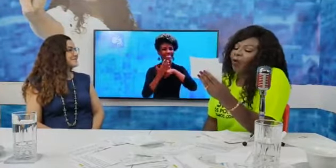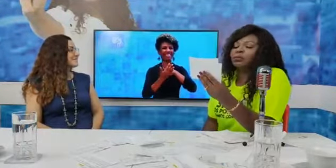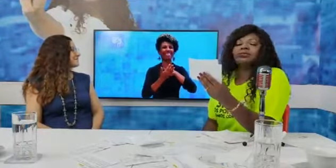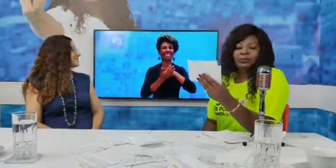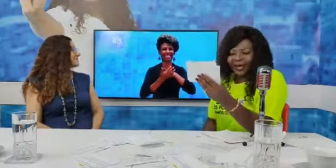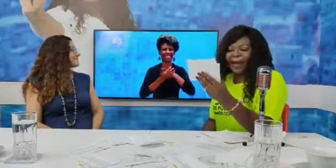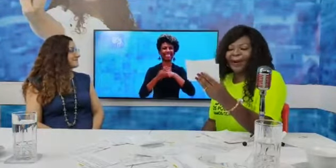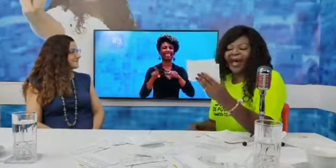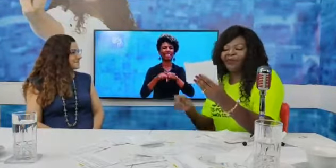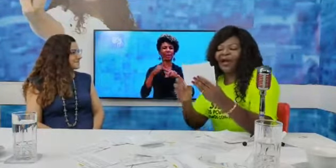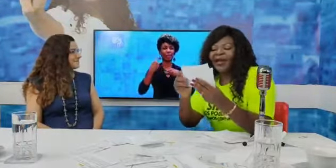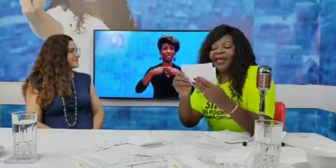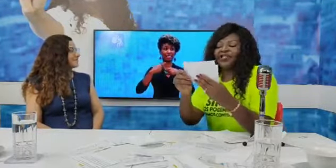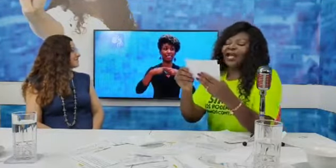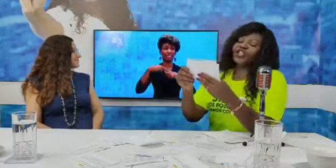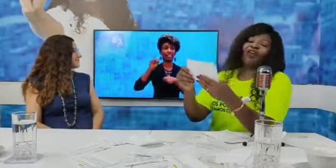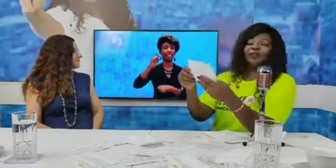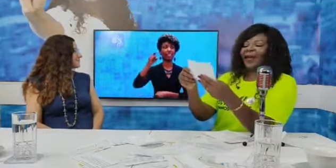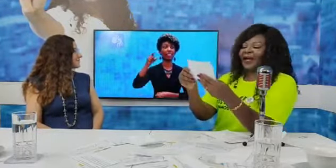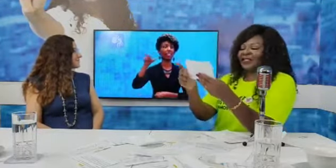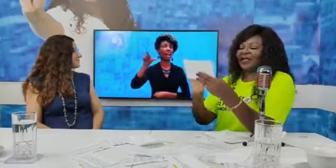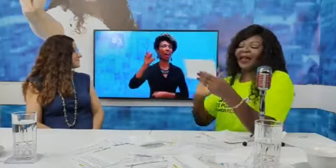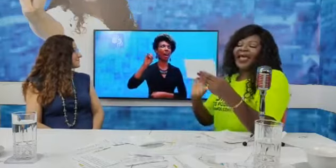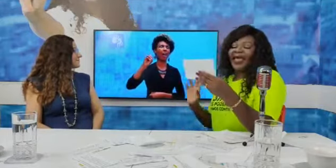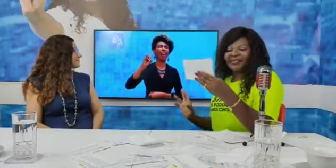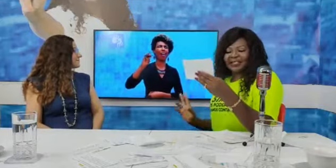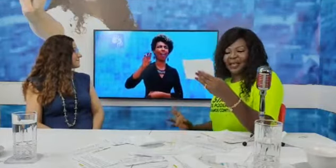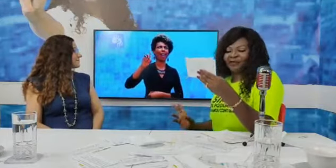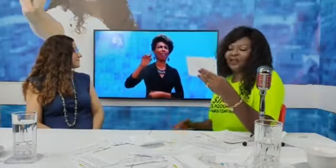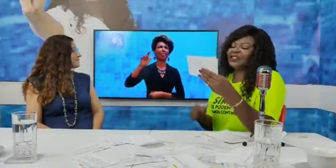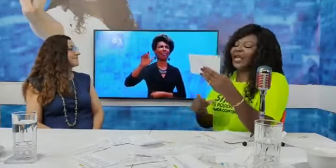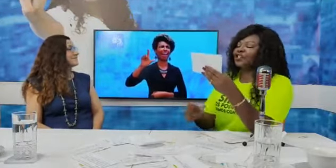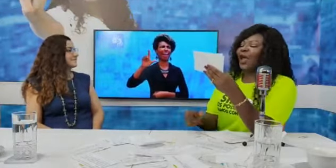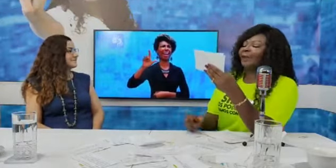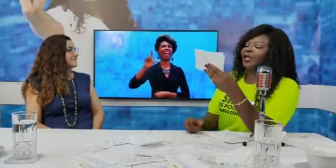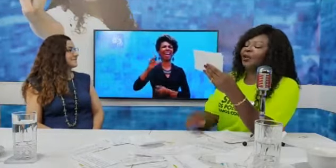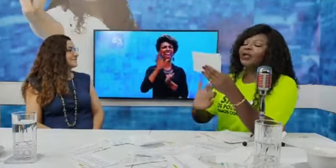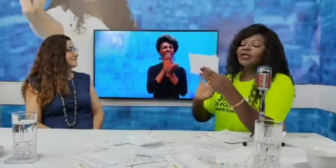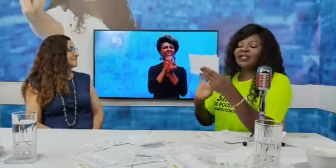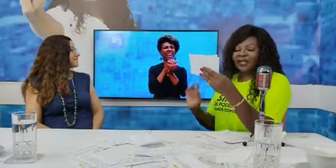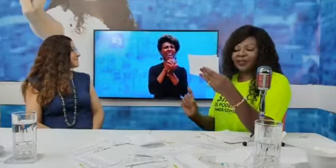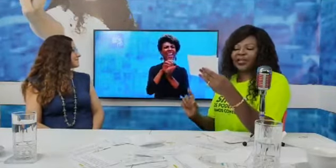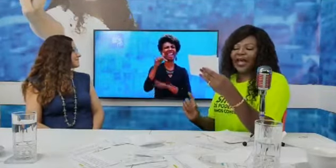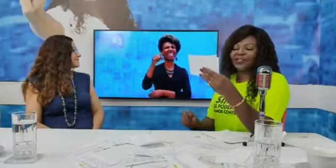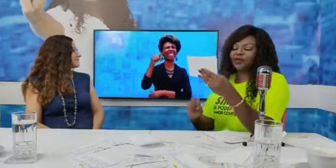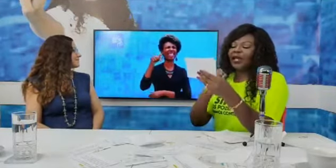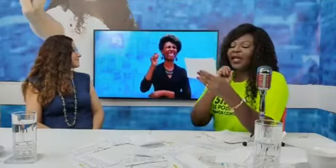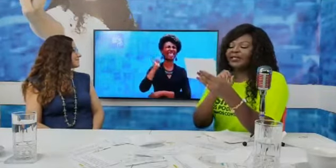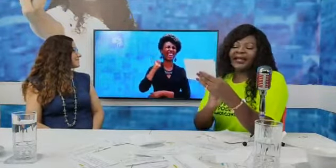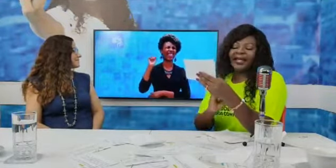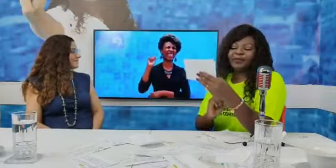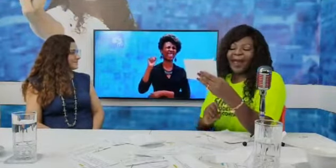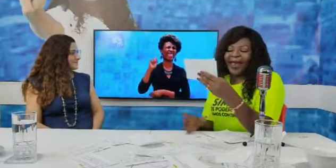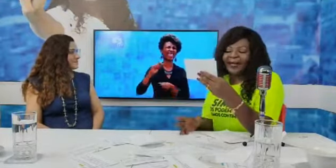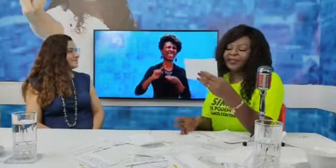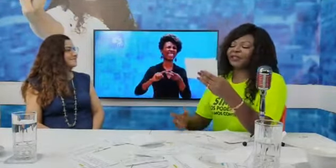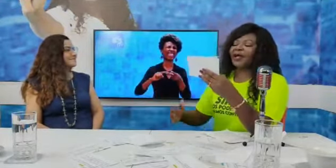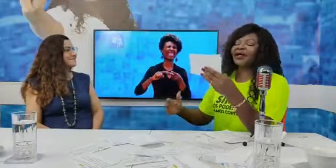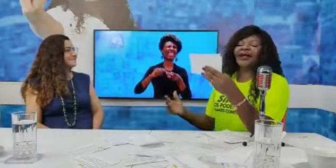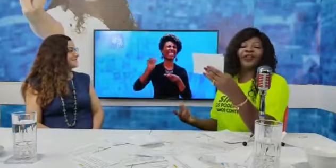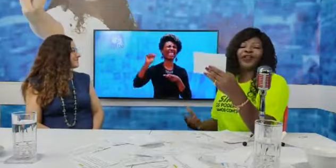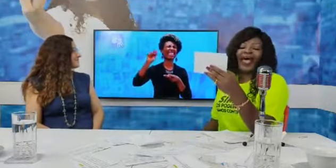Rafael, Cana Brava, Jardim Nova Esperança, Recife, 7 de abril, Santo Inácio, Entrada das